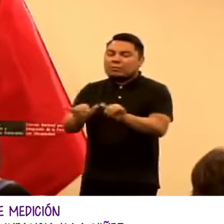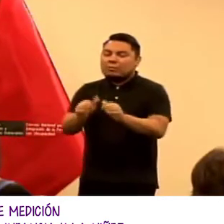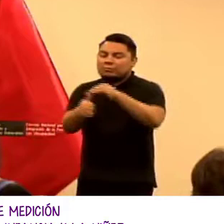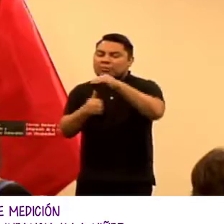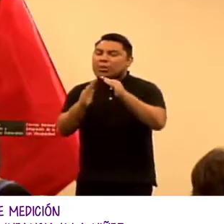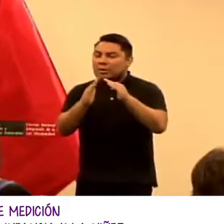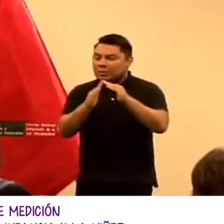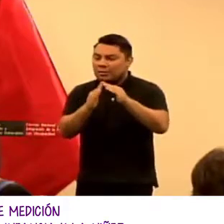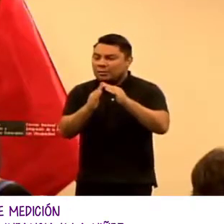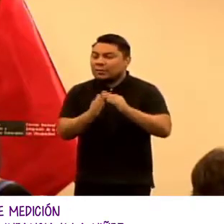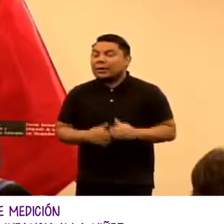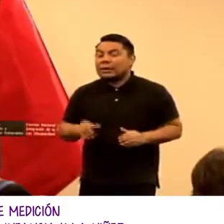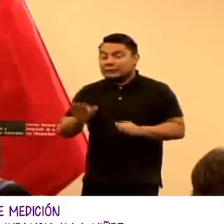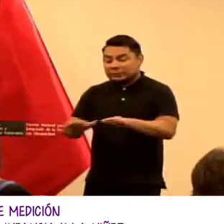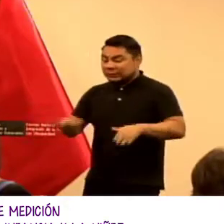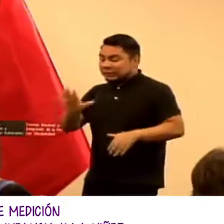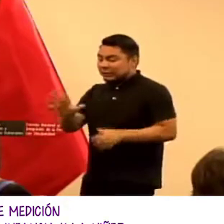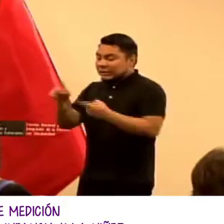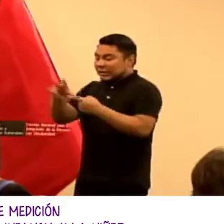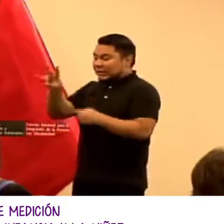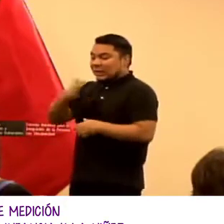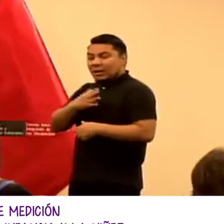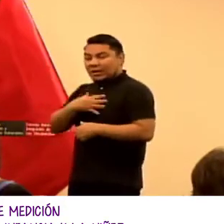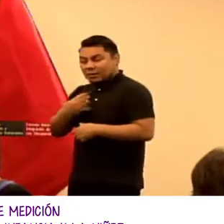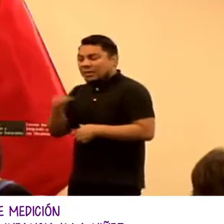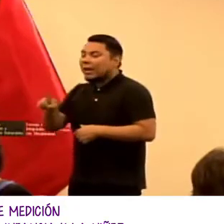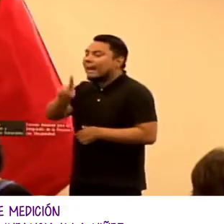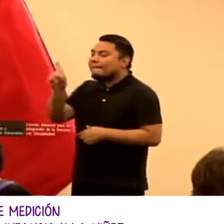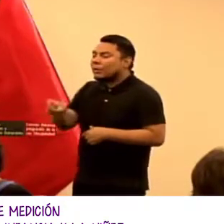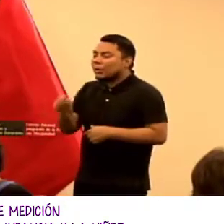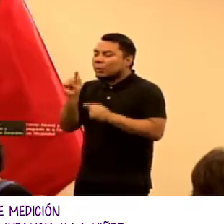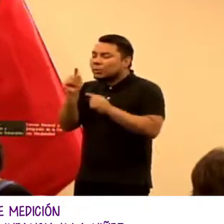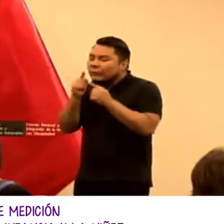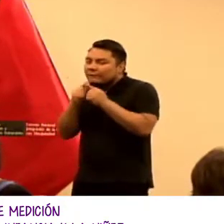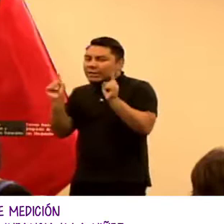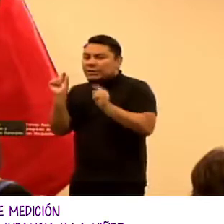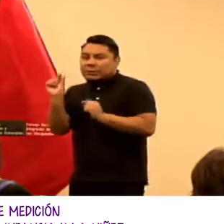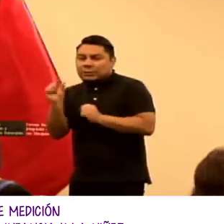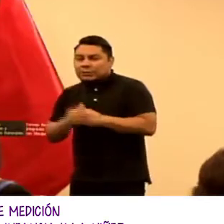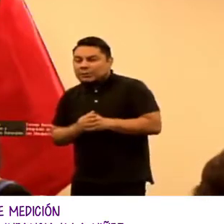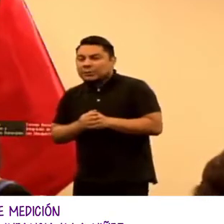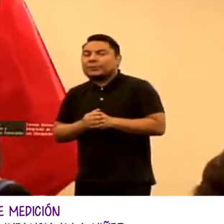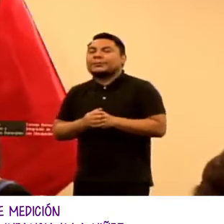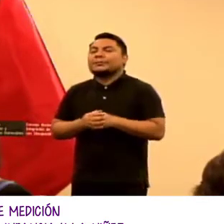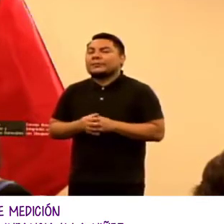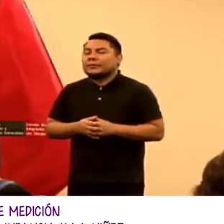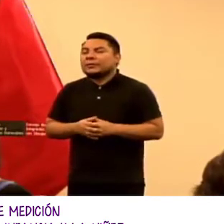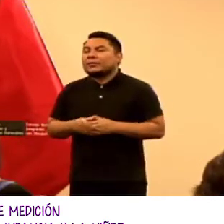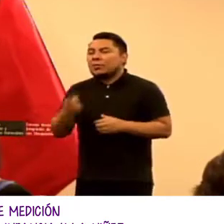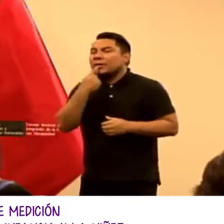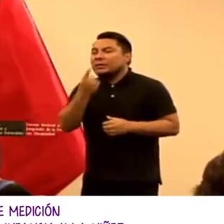¿no? Los niños y niñas de 5 a 17 años, la pregunta es ligeramente diferente.